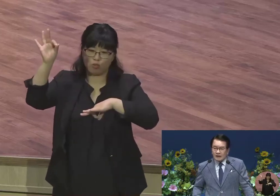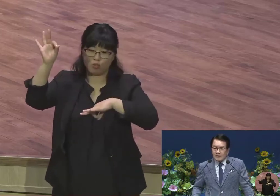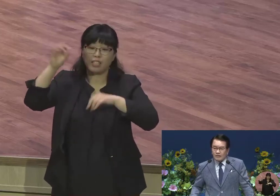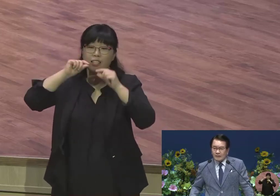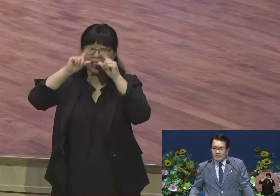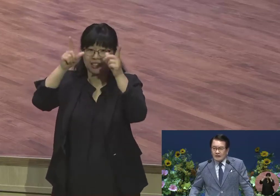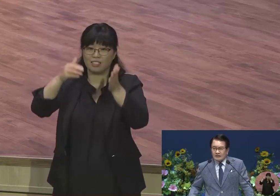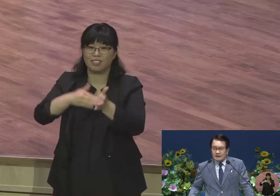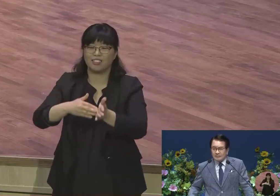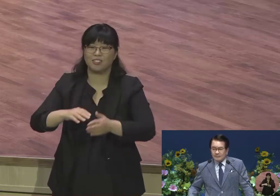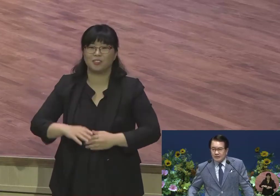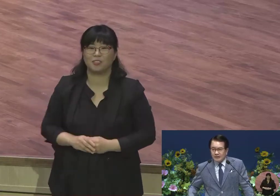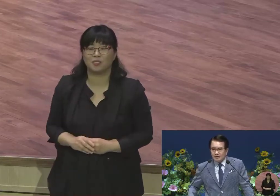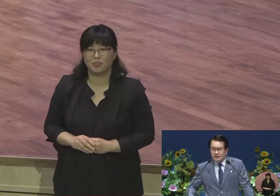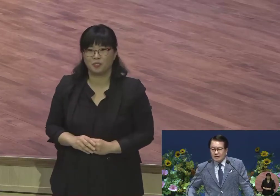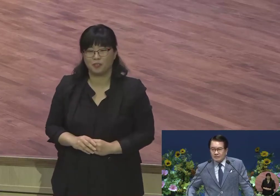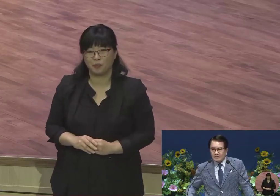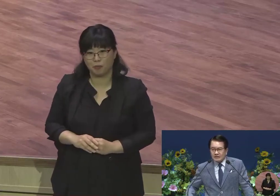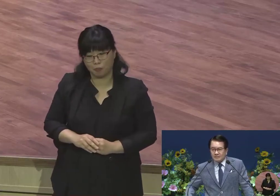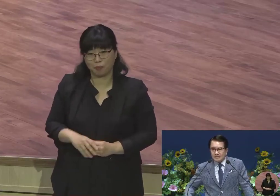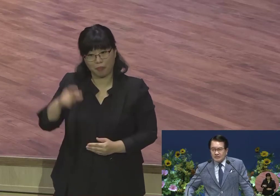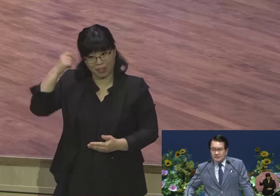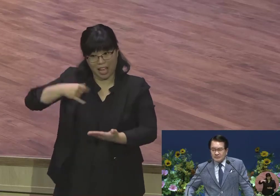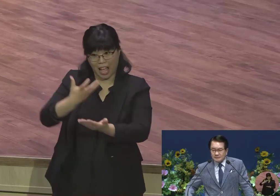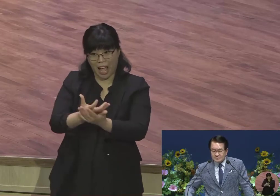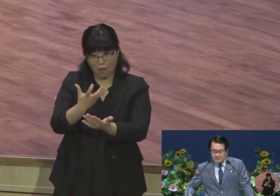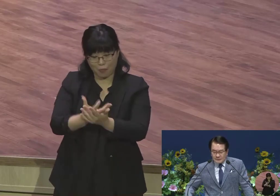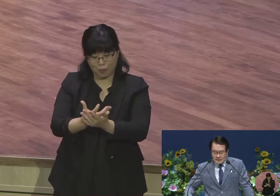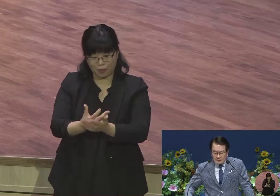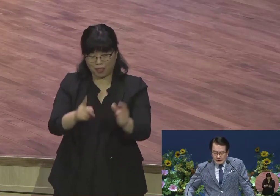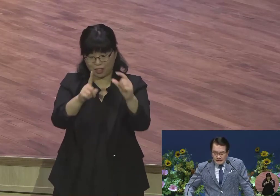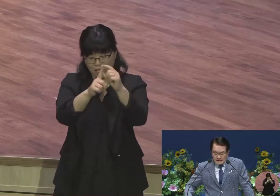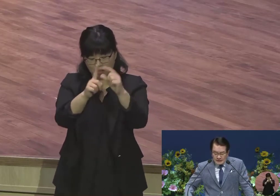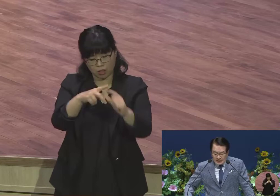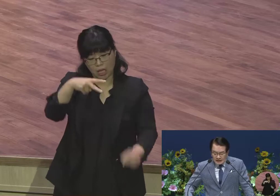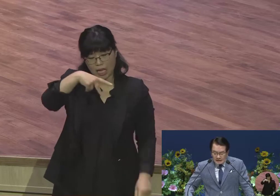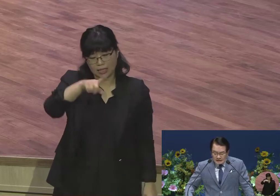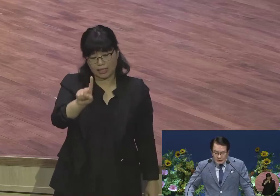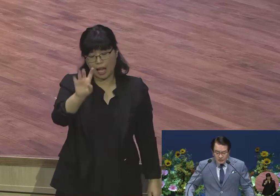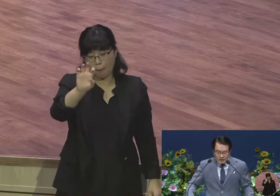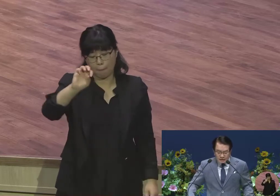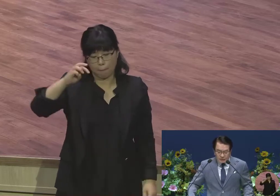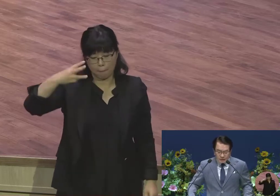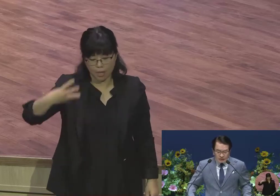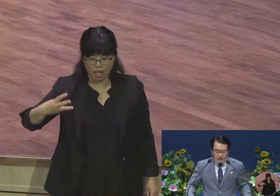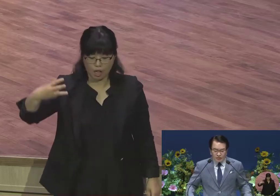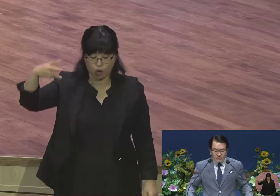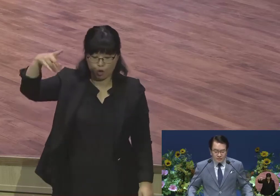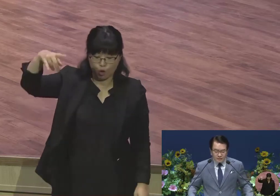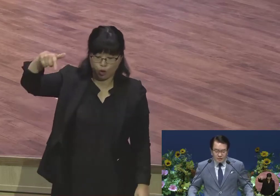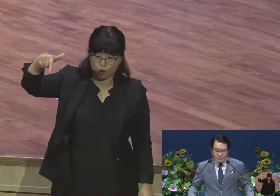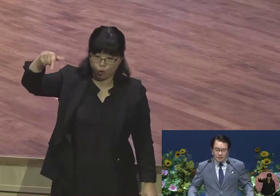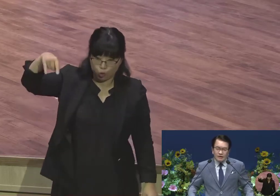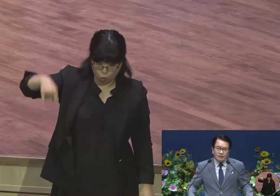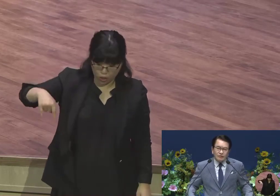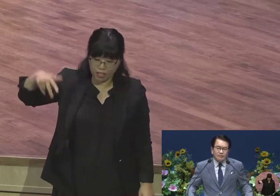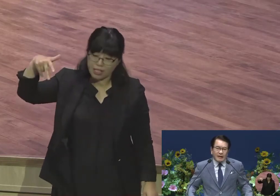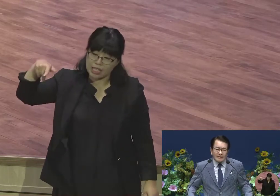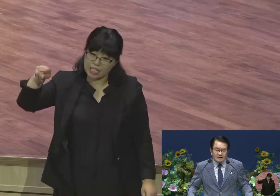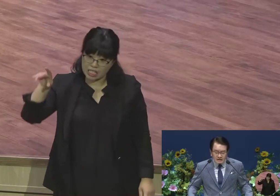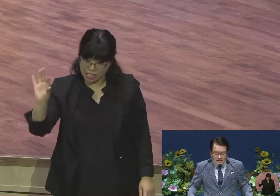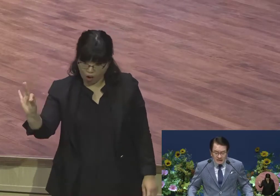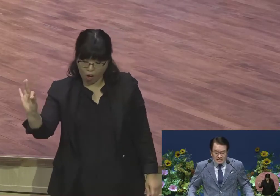한문을 말하면 사필귀정이라며 사필귀정 인간이 어떤 께를 쓰고 어떤 욕심을 부려도